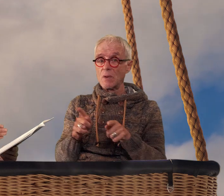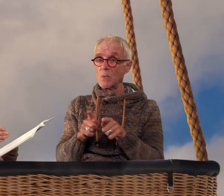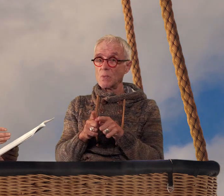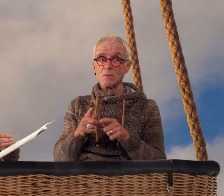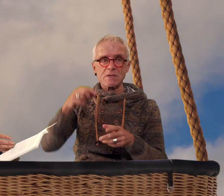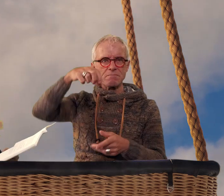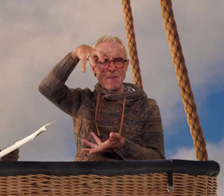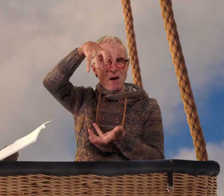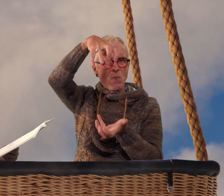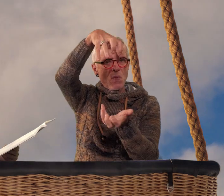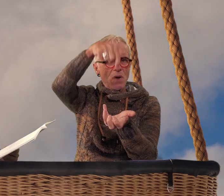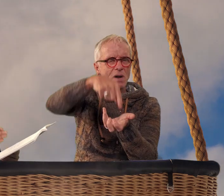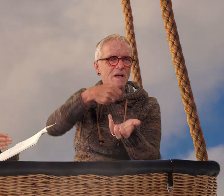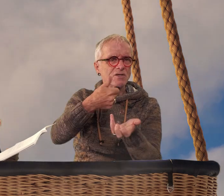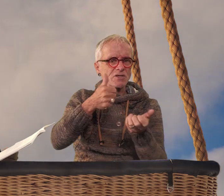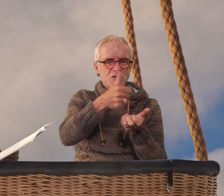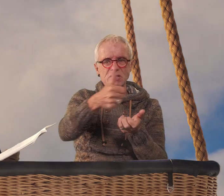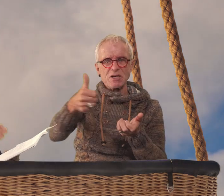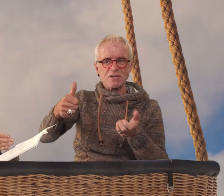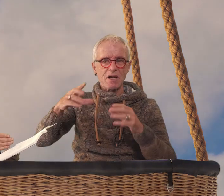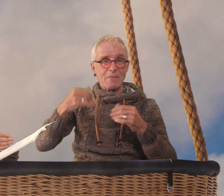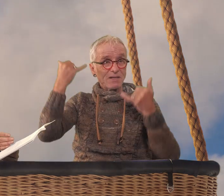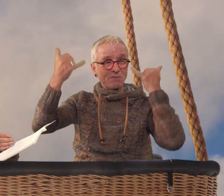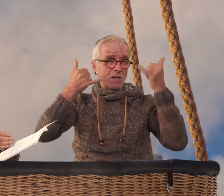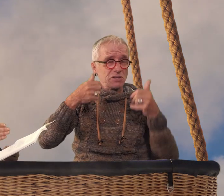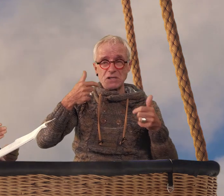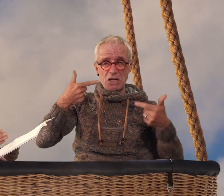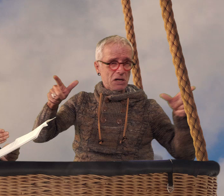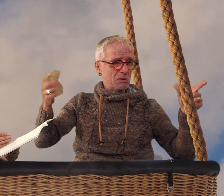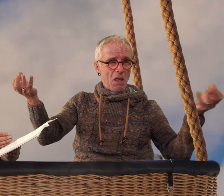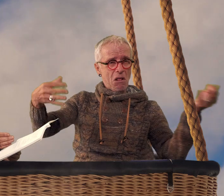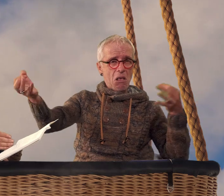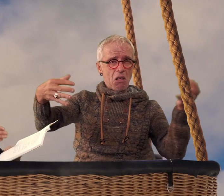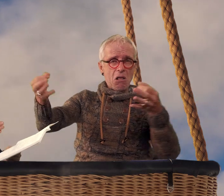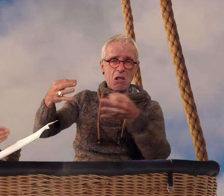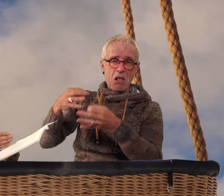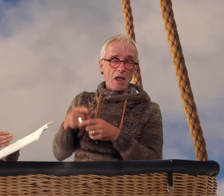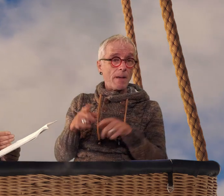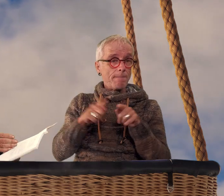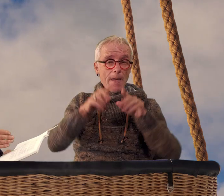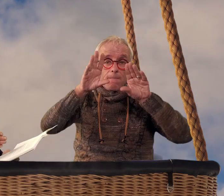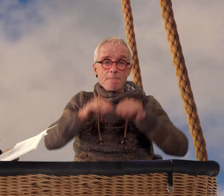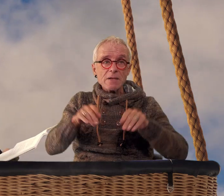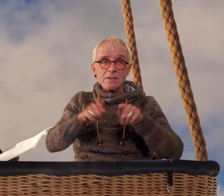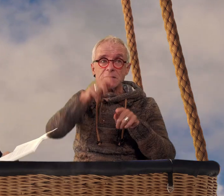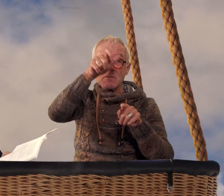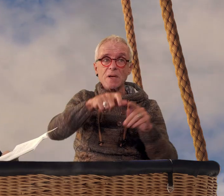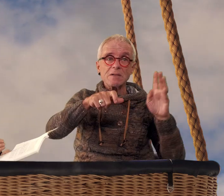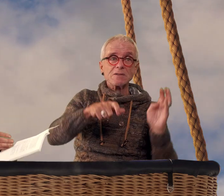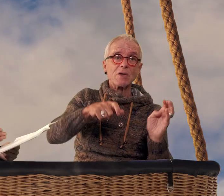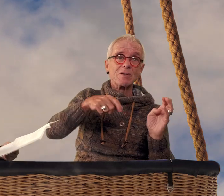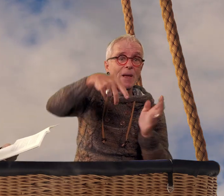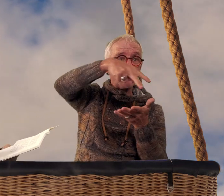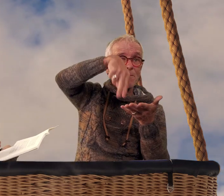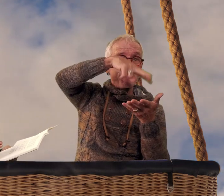dans ce ballon, chacun y trouvera les choses de son imagination. Cela est si vrai que, dans le même lieu, les uns seront au bal,